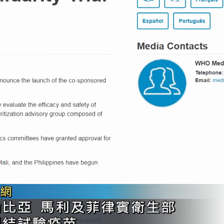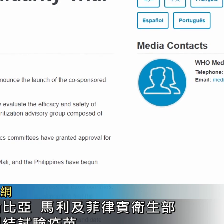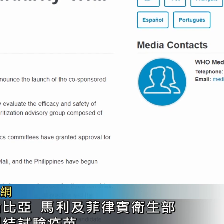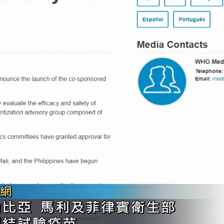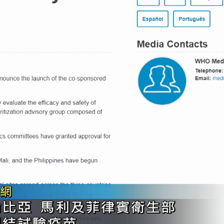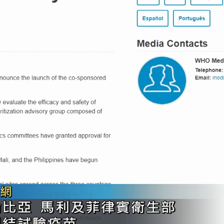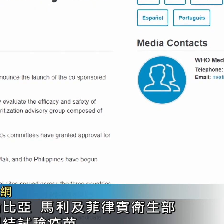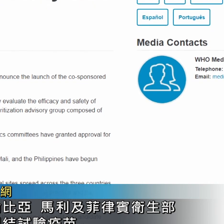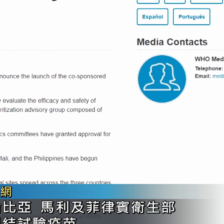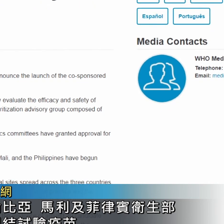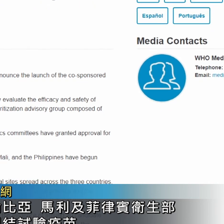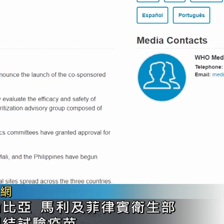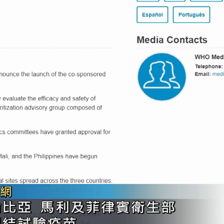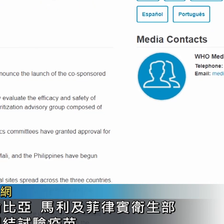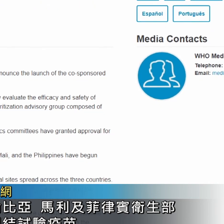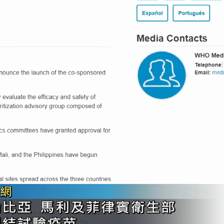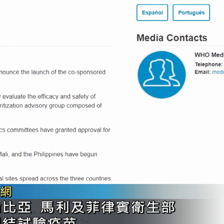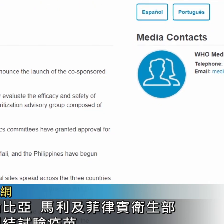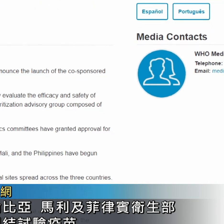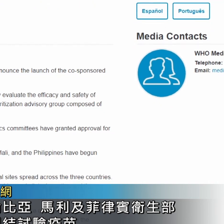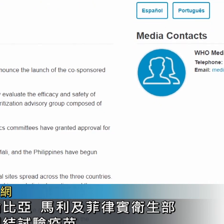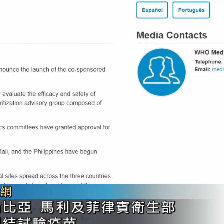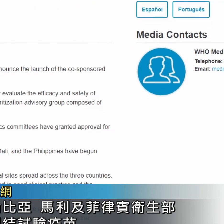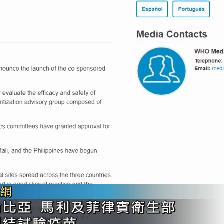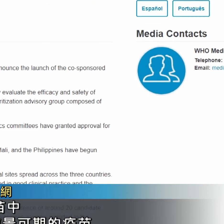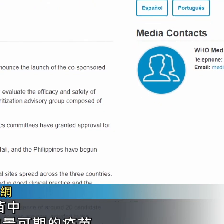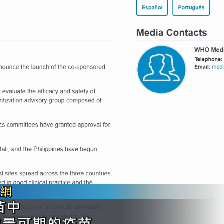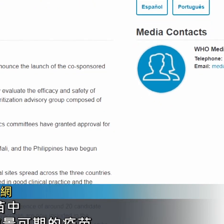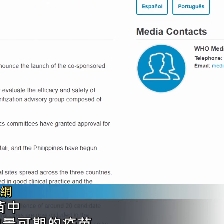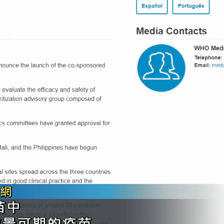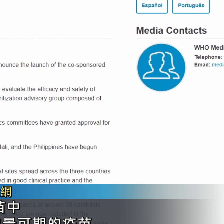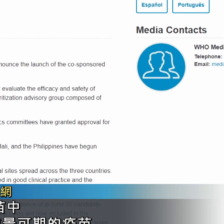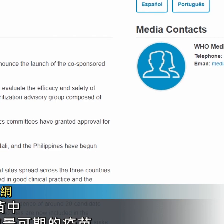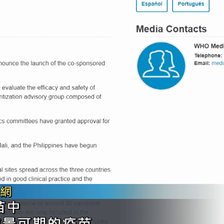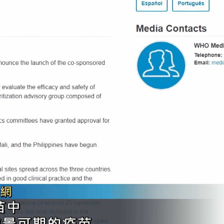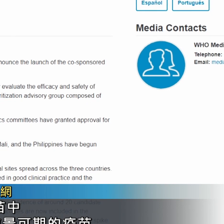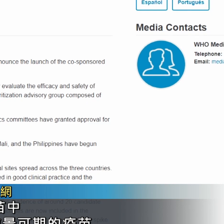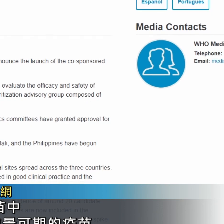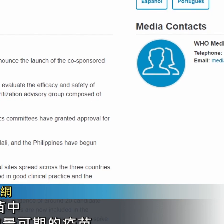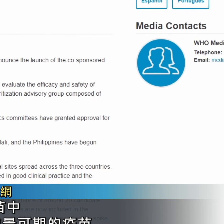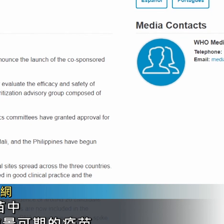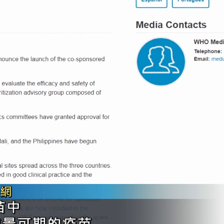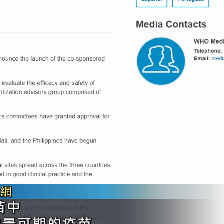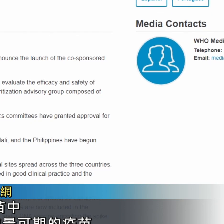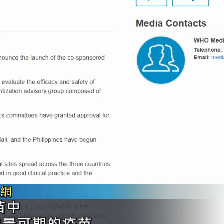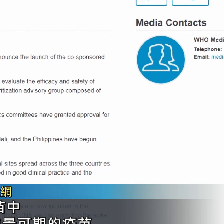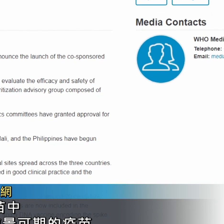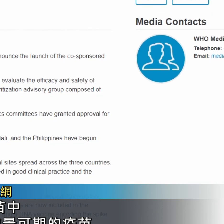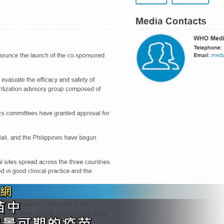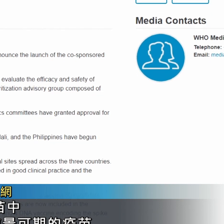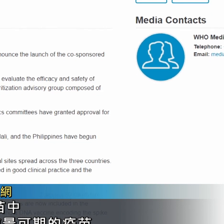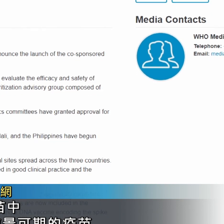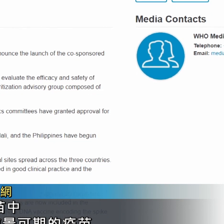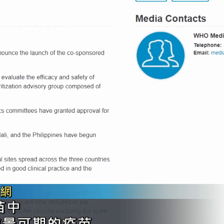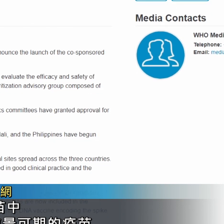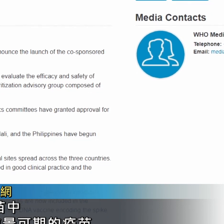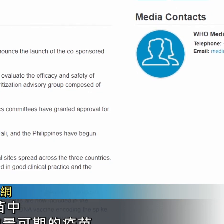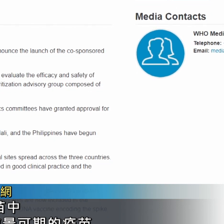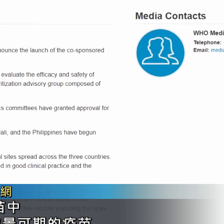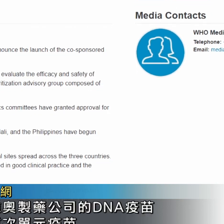宾卫生部共同启动全球团结试验疫苗，已经从20款疫苗中优先找出2款前景可期的疫苗。